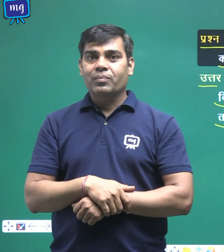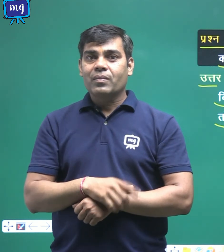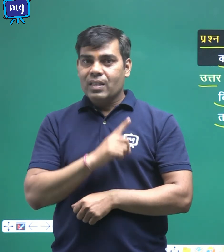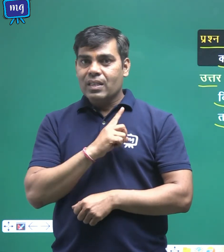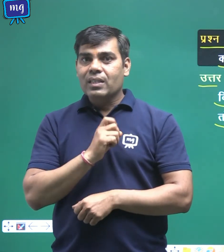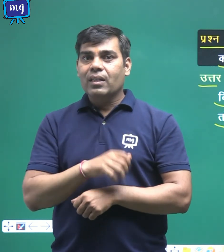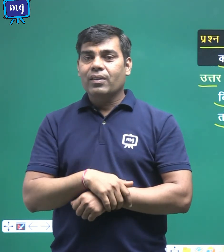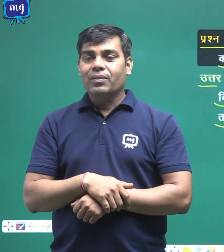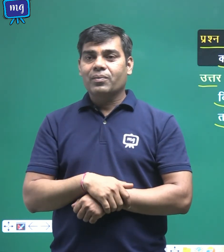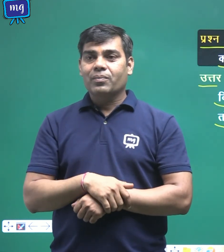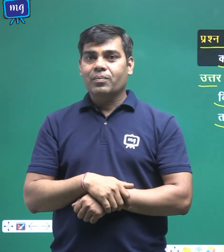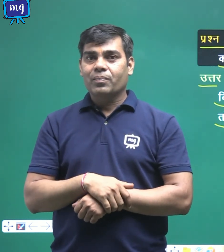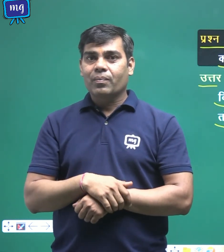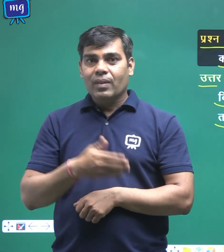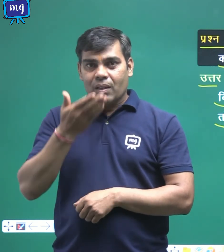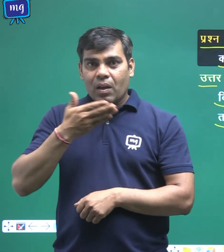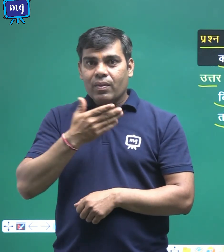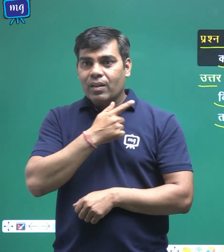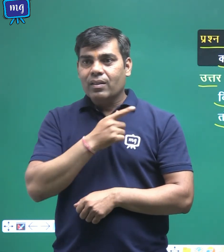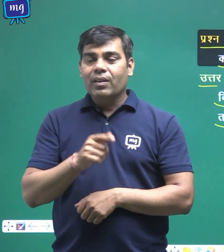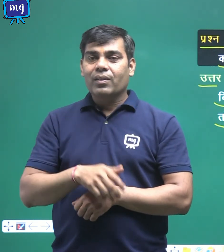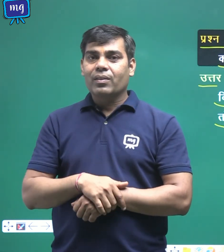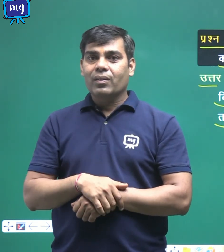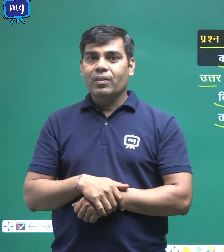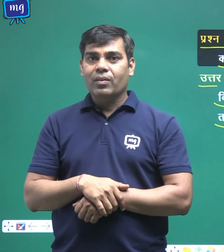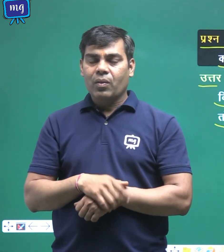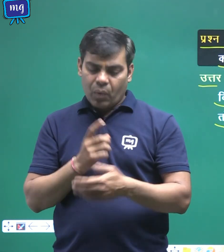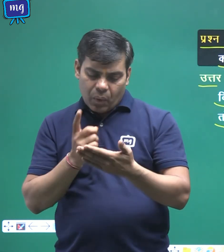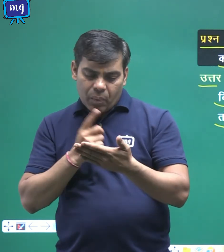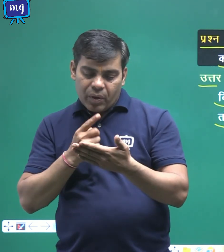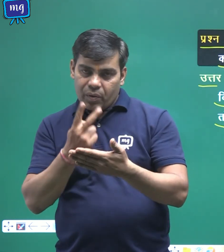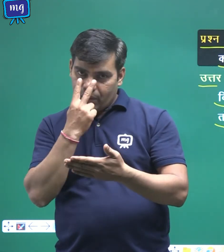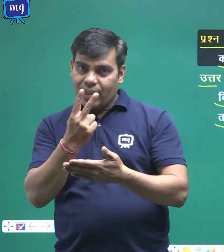इसका अध्ययन करें, वीडियो देखें,